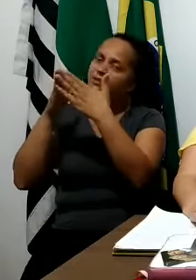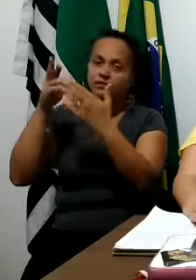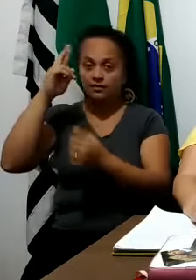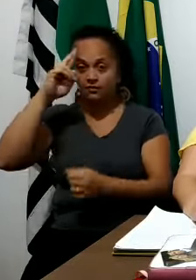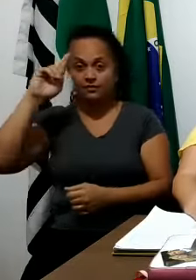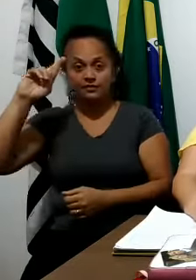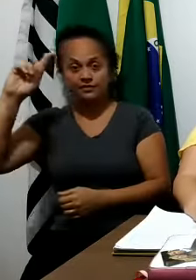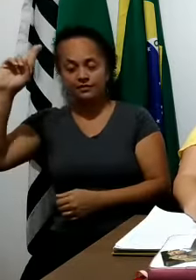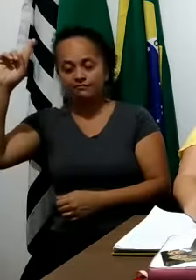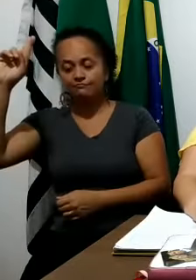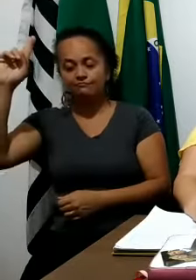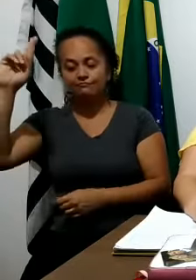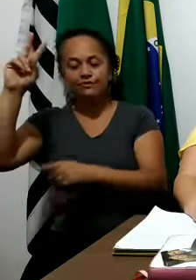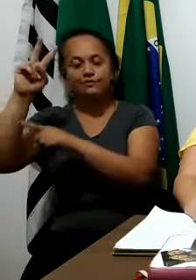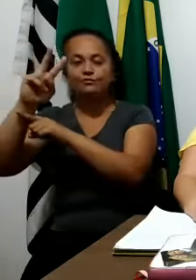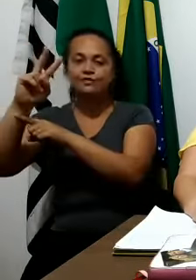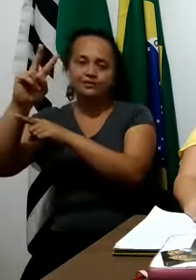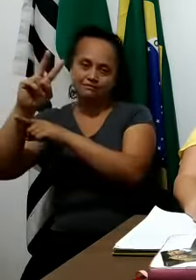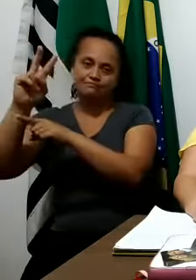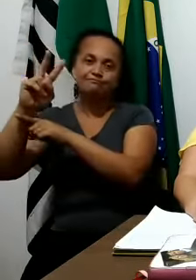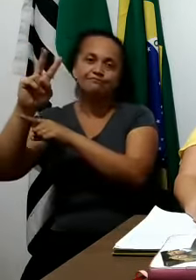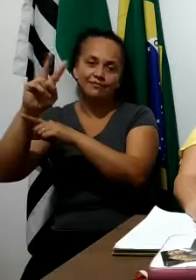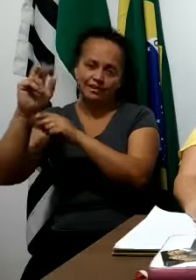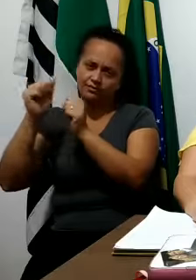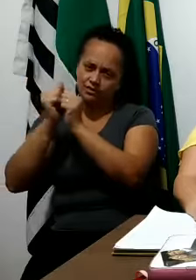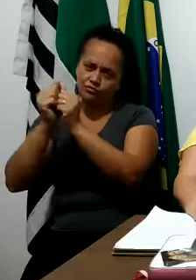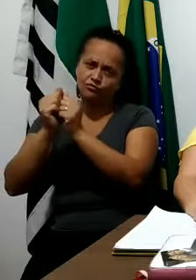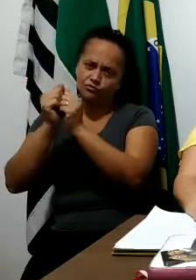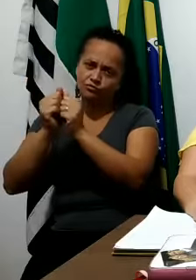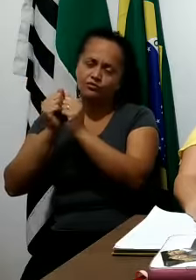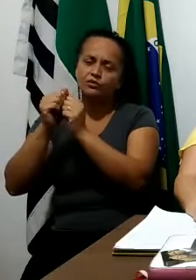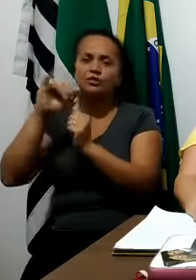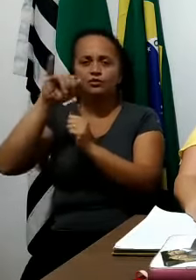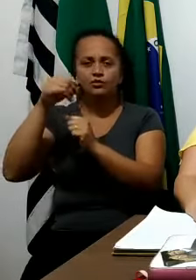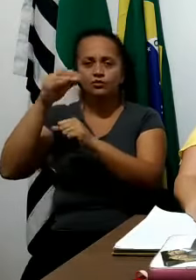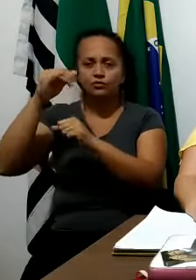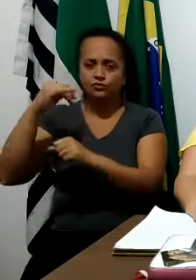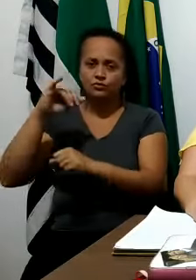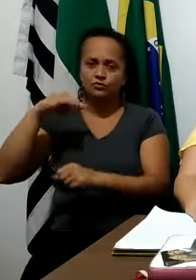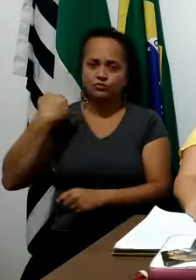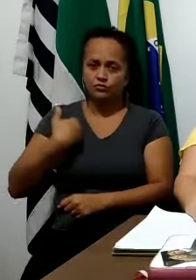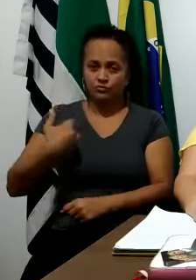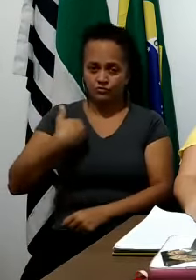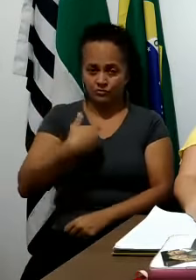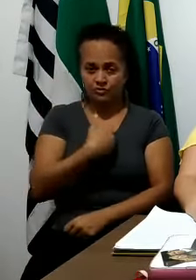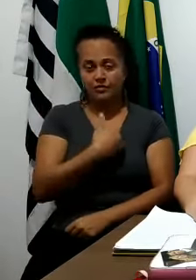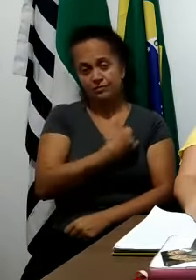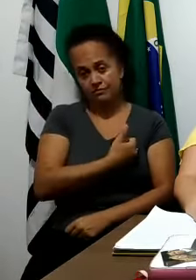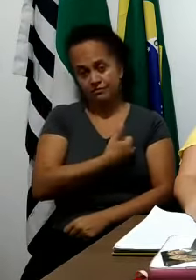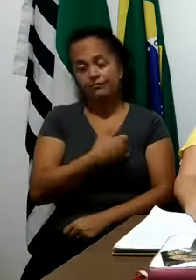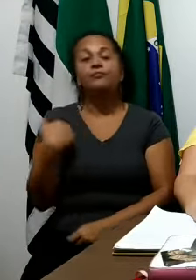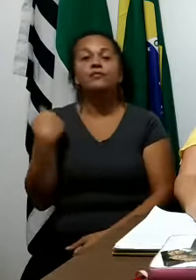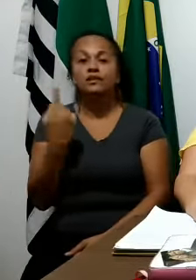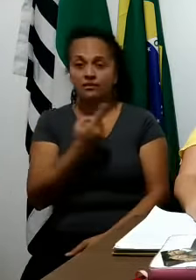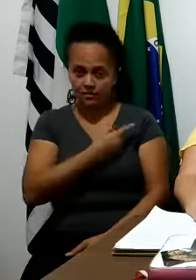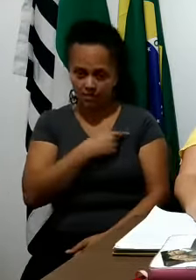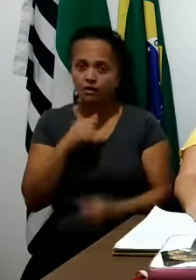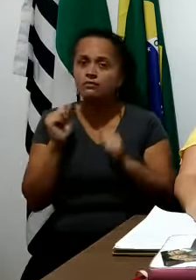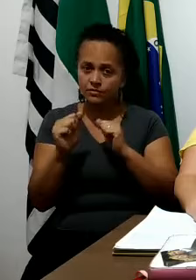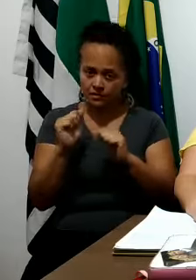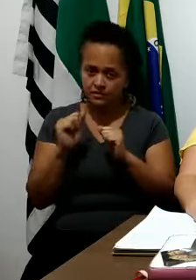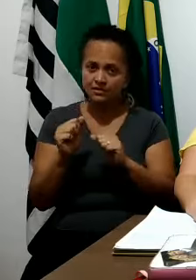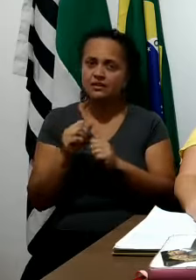Senhor estava ali com José, né? Porque a palavra não fala, a gente pode estar no fim do mundo, no topo do monte,